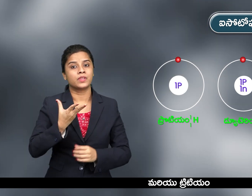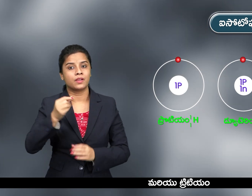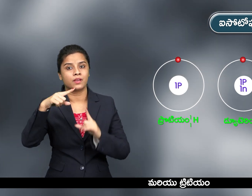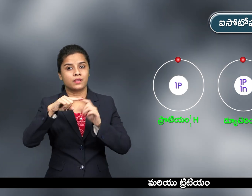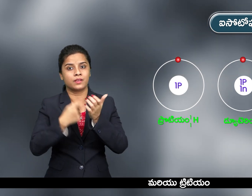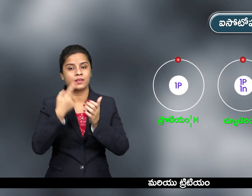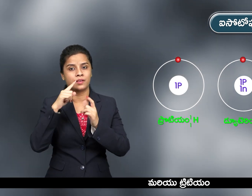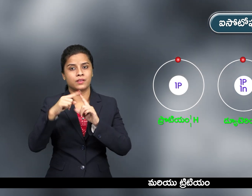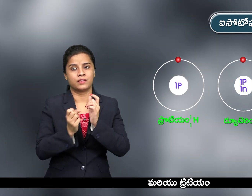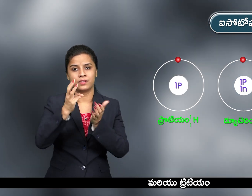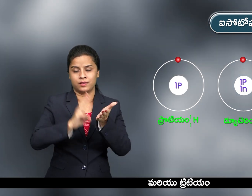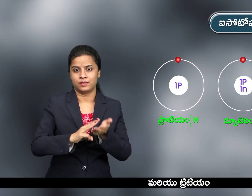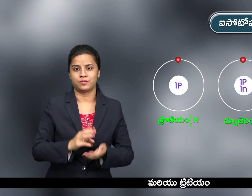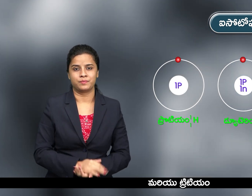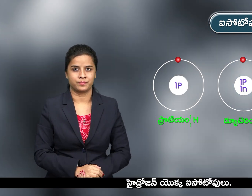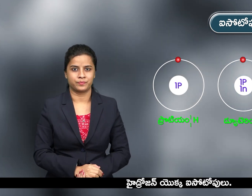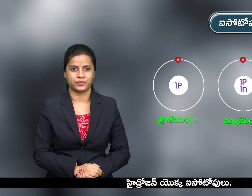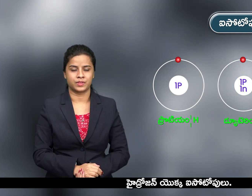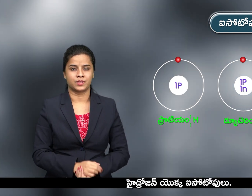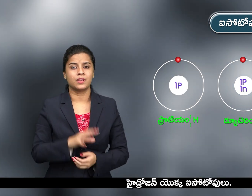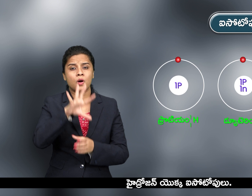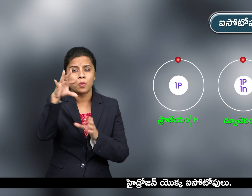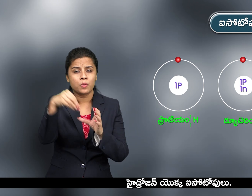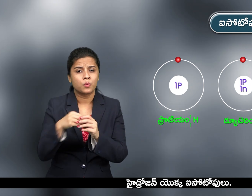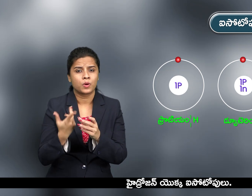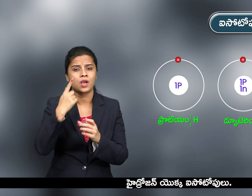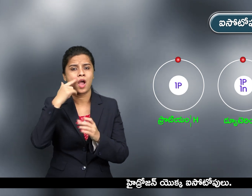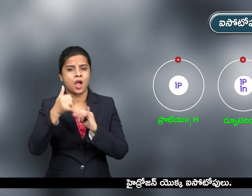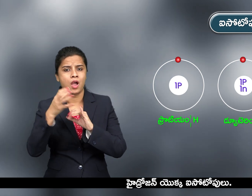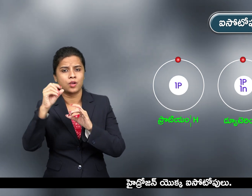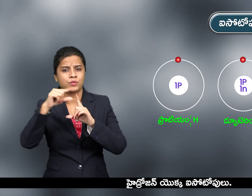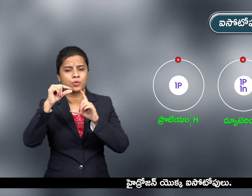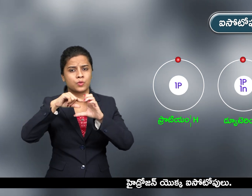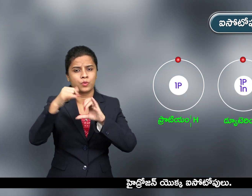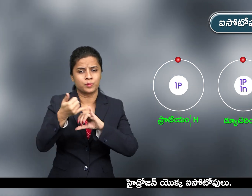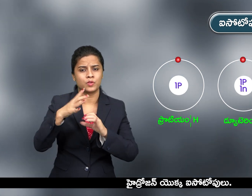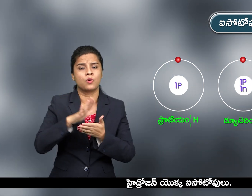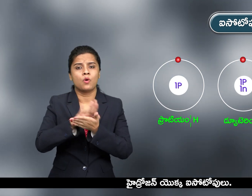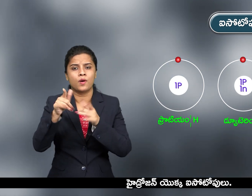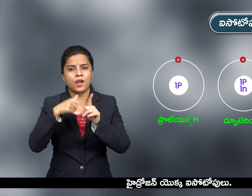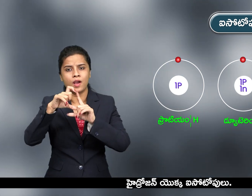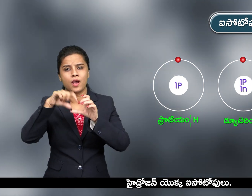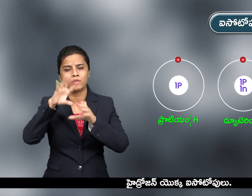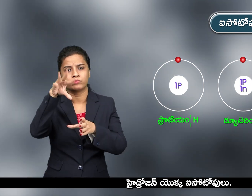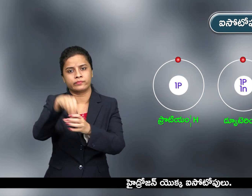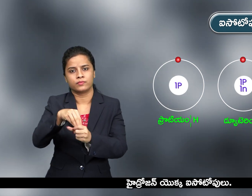మరియు ట్రీటియం. హైడ్రోజన్ యొక్క ఐసోటోపులు.